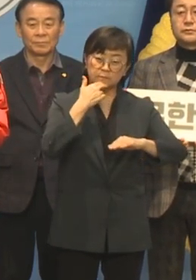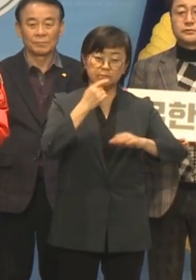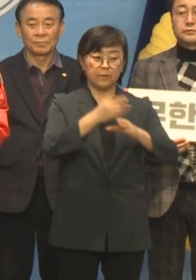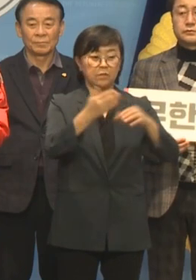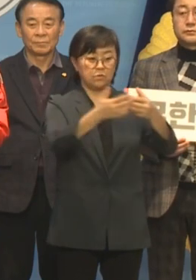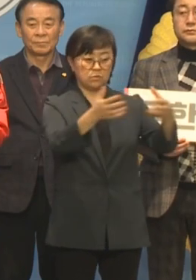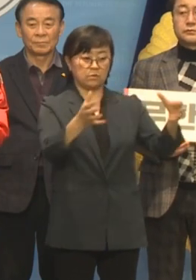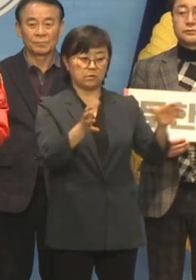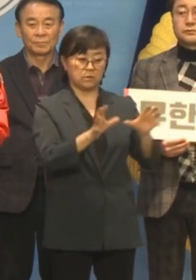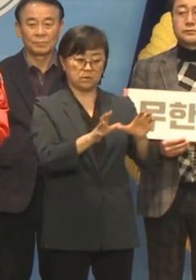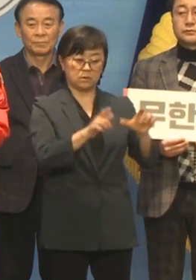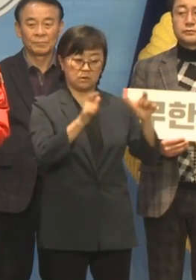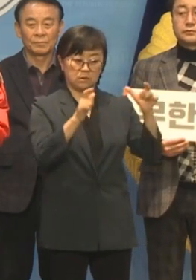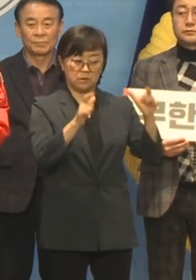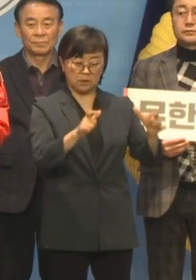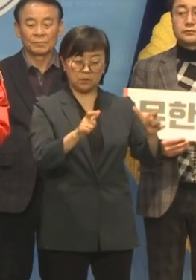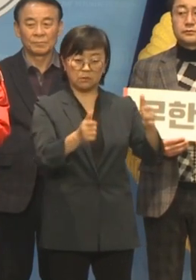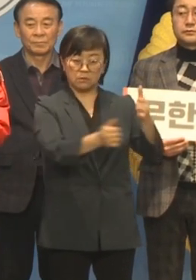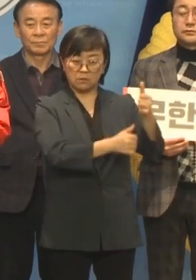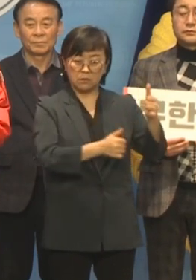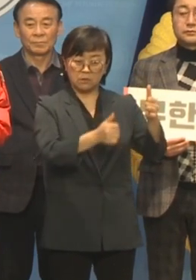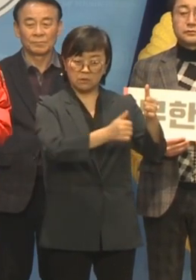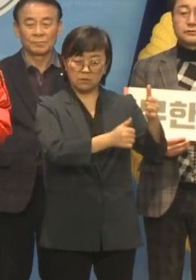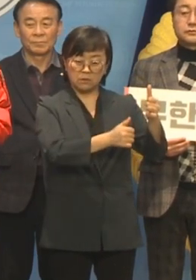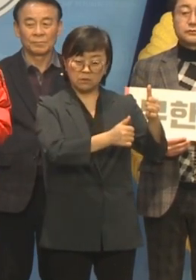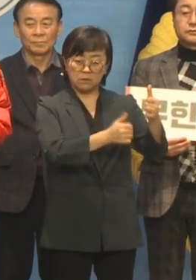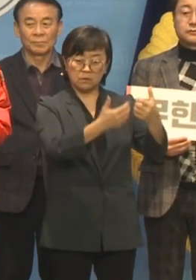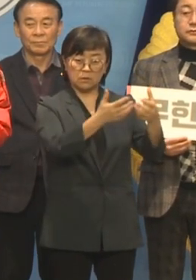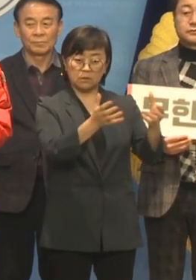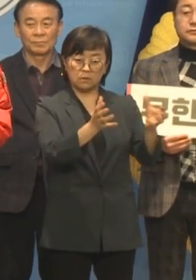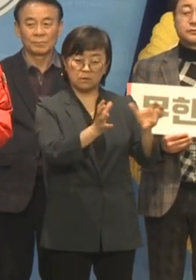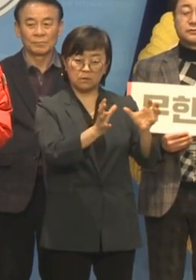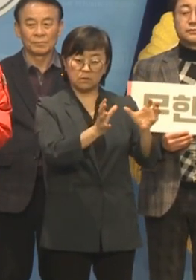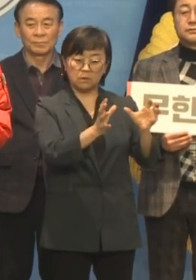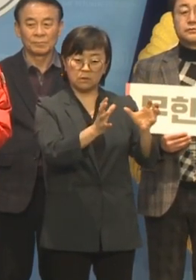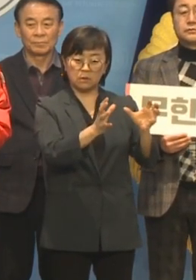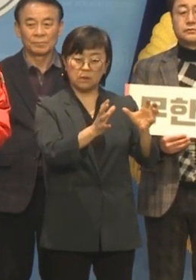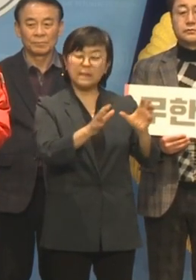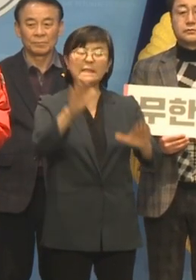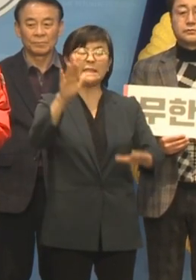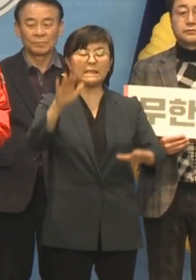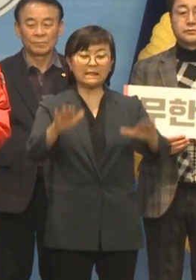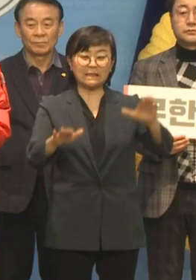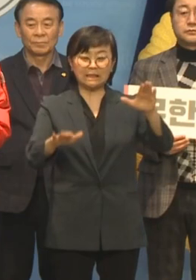민주당 지역위원회는 벌써 크게 차별화되었습니다.